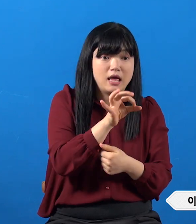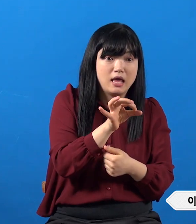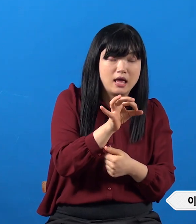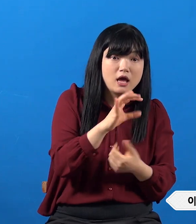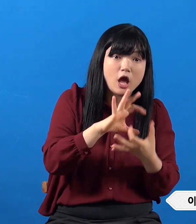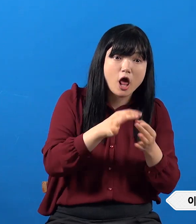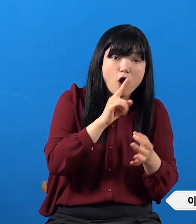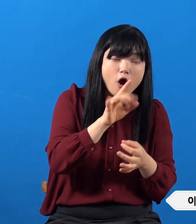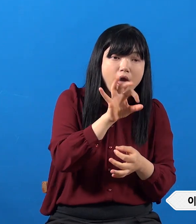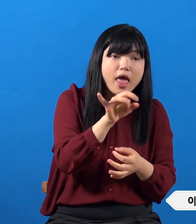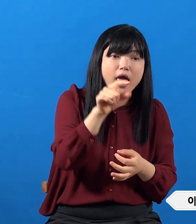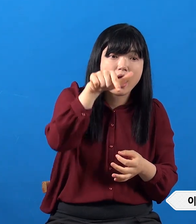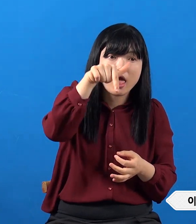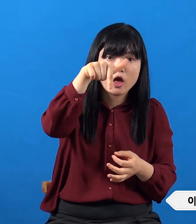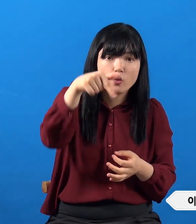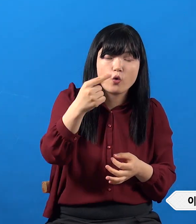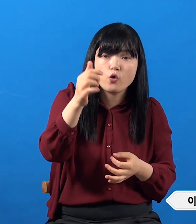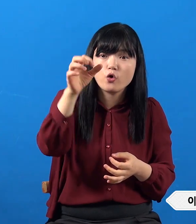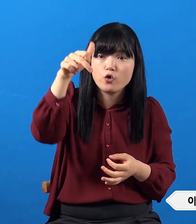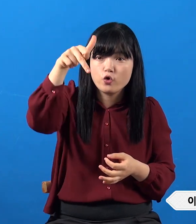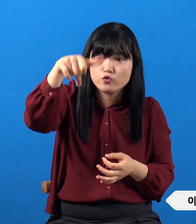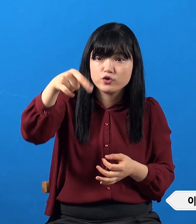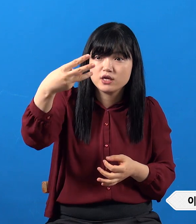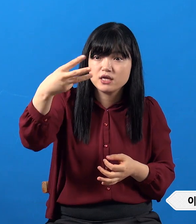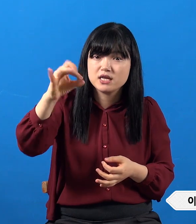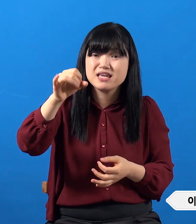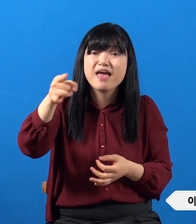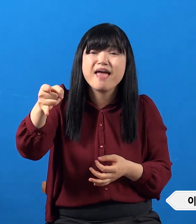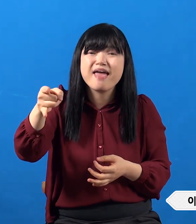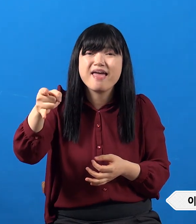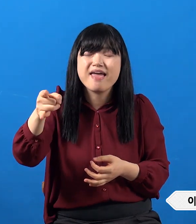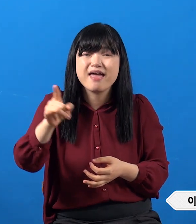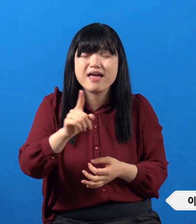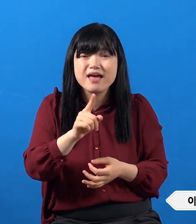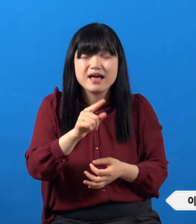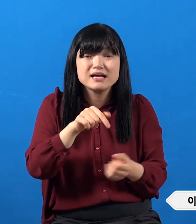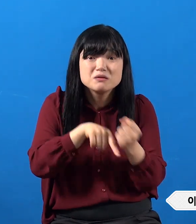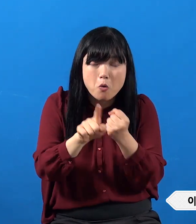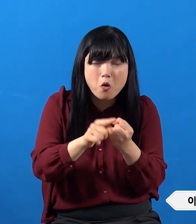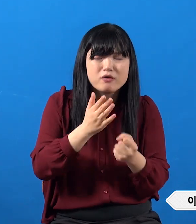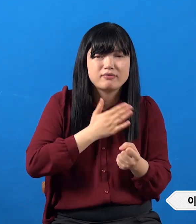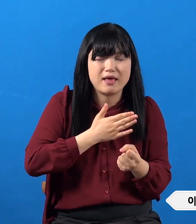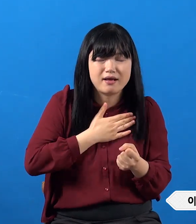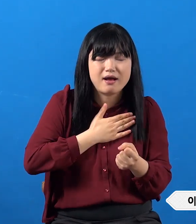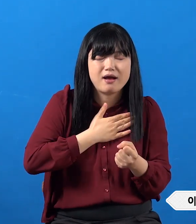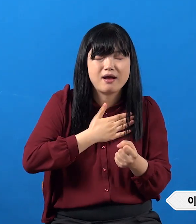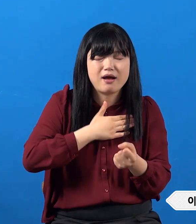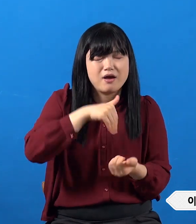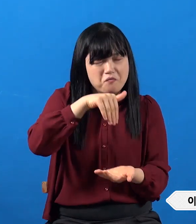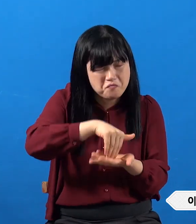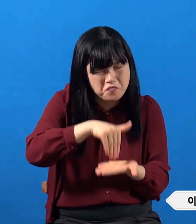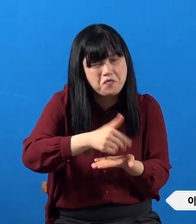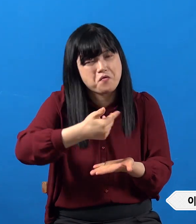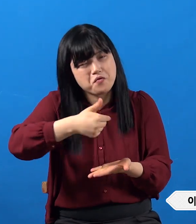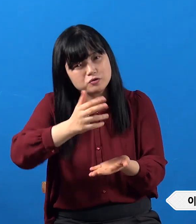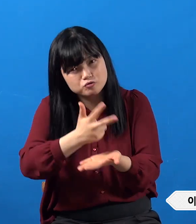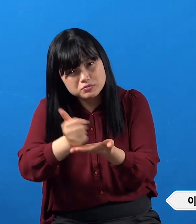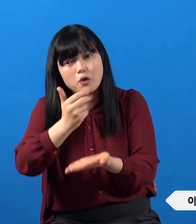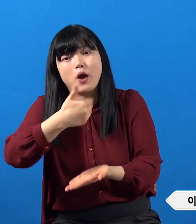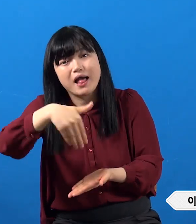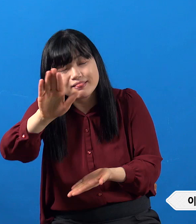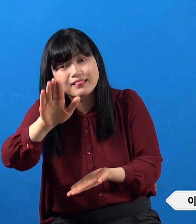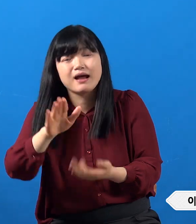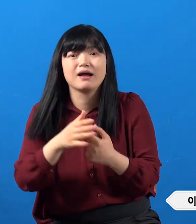에고 퀴리에, 에고 퀴리에, 내가 주께로, 이 단어가 빠져 있어요. 회개는 뉘우치는